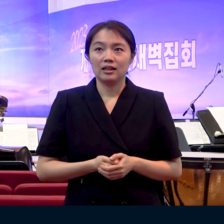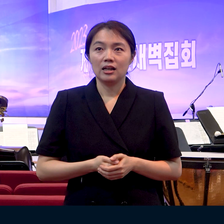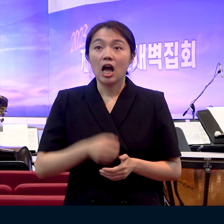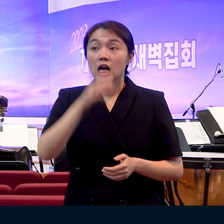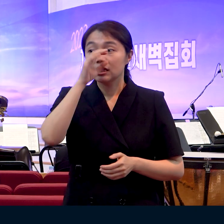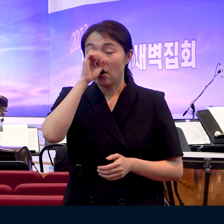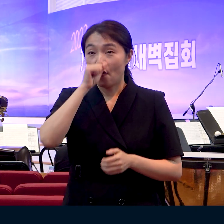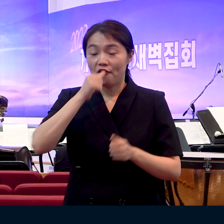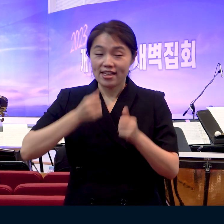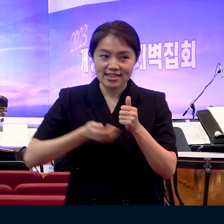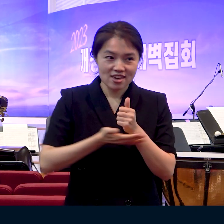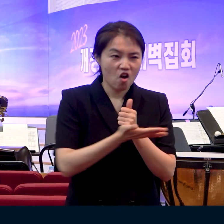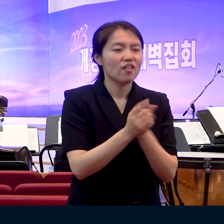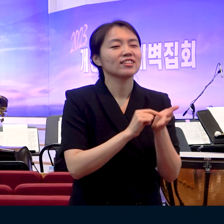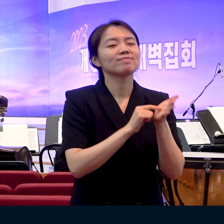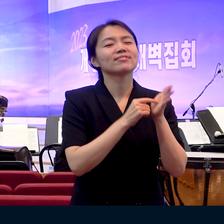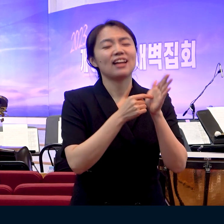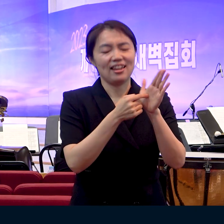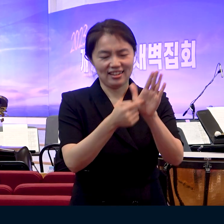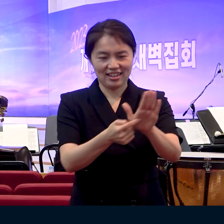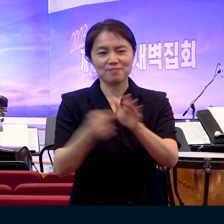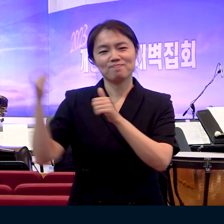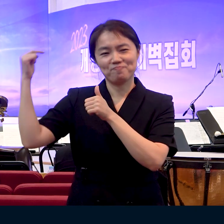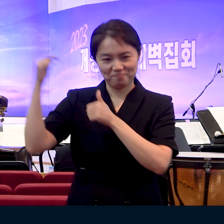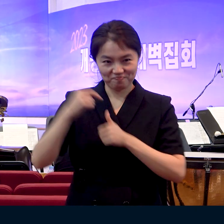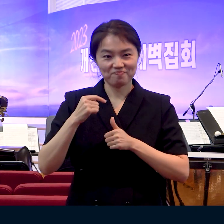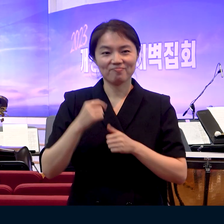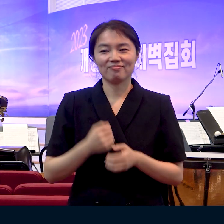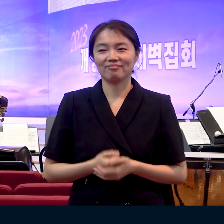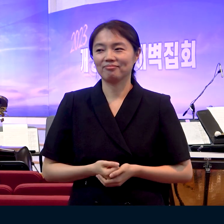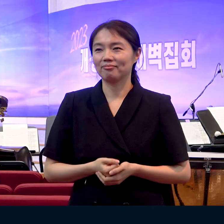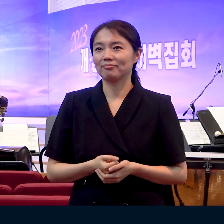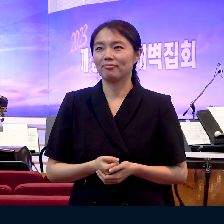선한 영향력을 끼치는 그런 사람들.